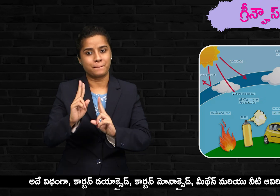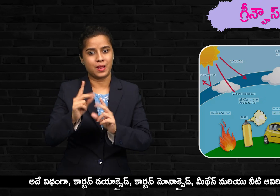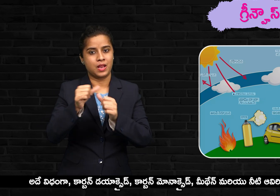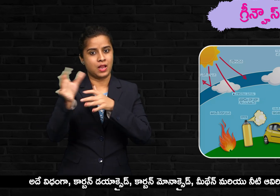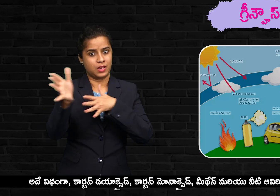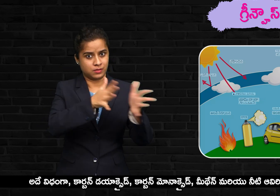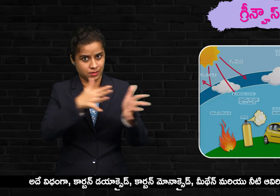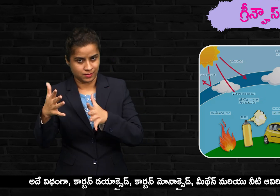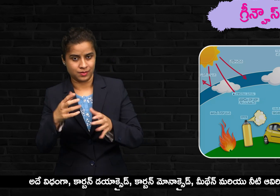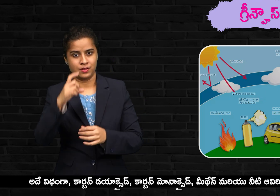వాతావరణంలో ఉన్న